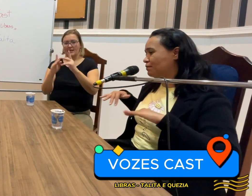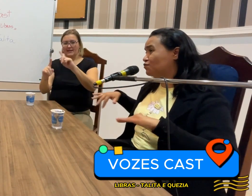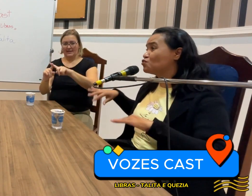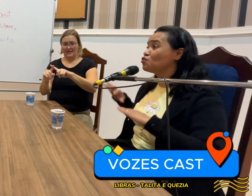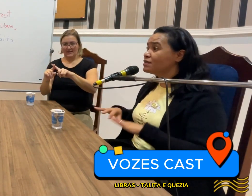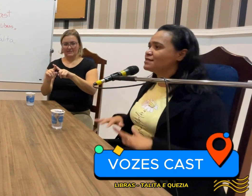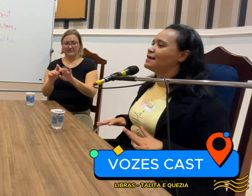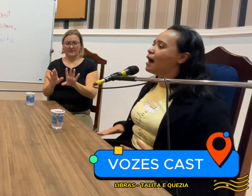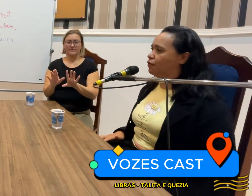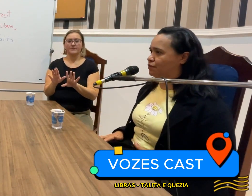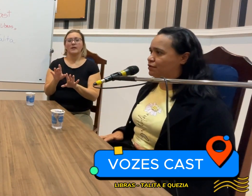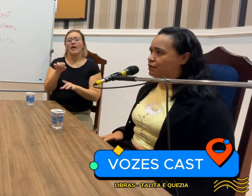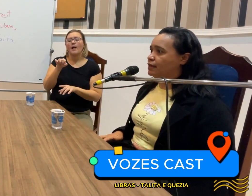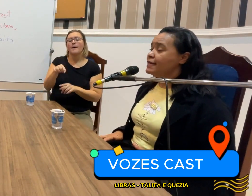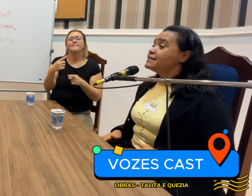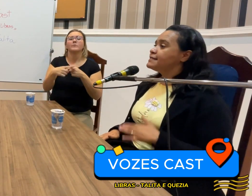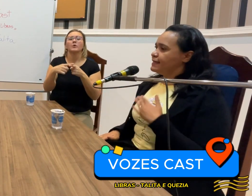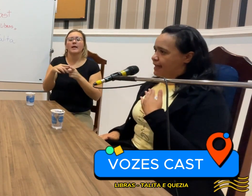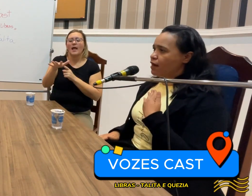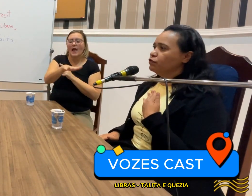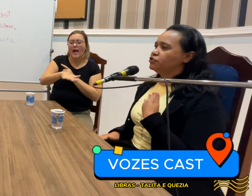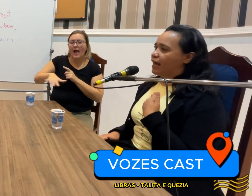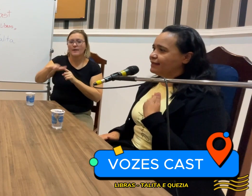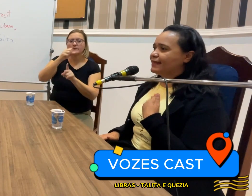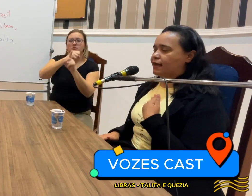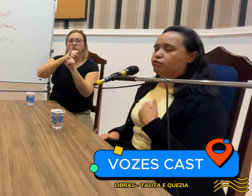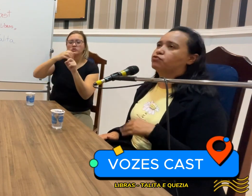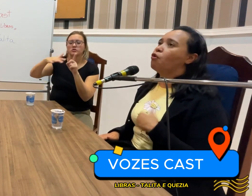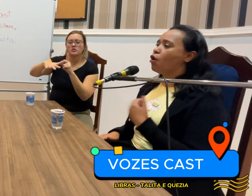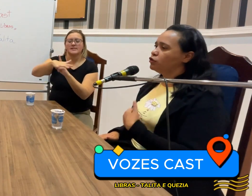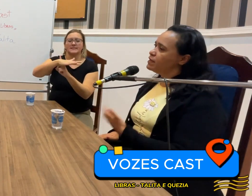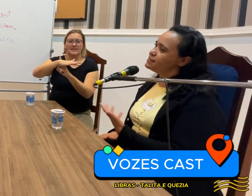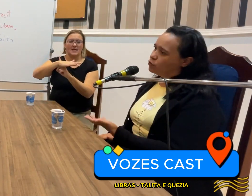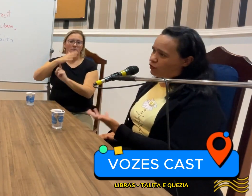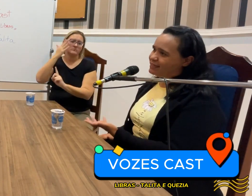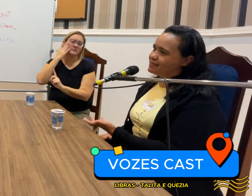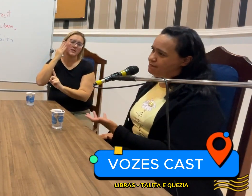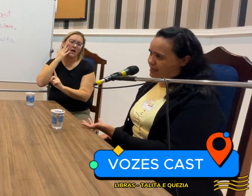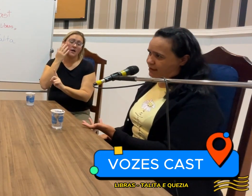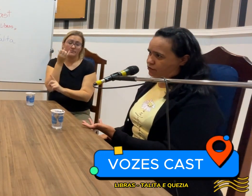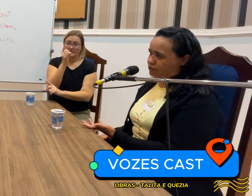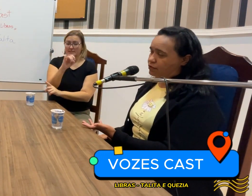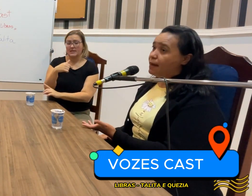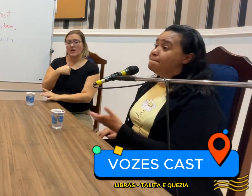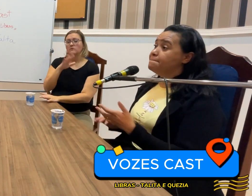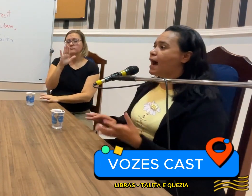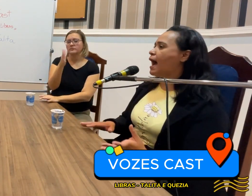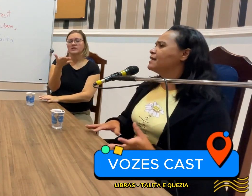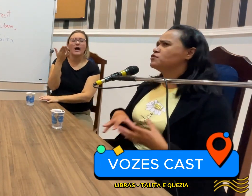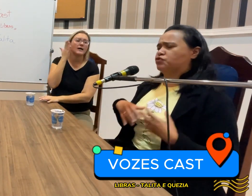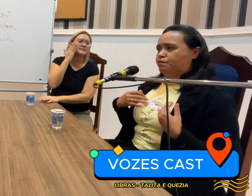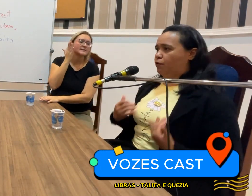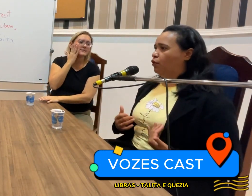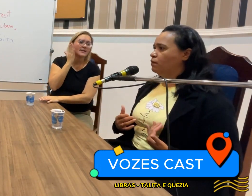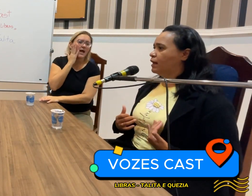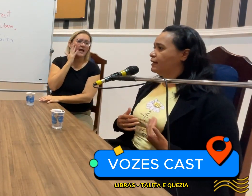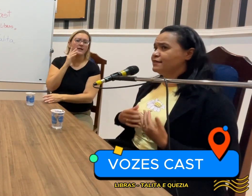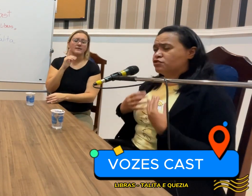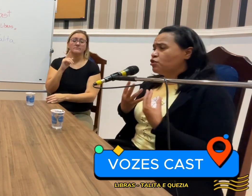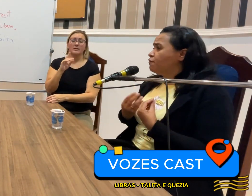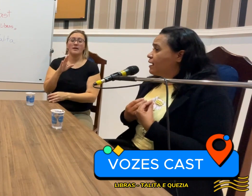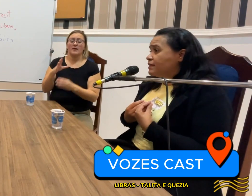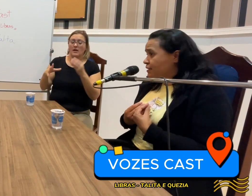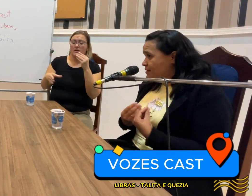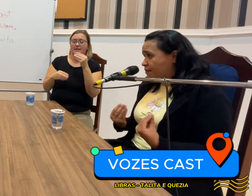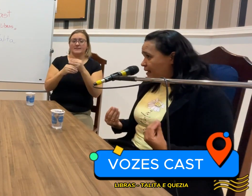de um âmbito social. Se eu já tenho todo esse conhecimento, mais o diploma,